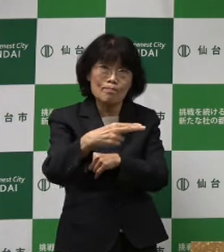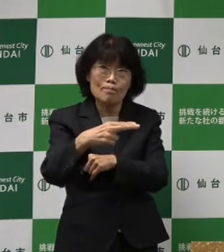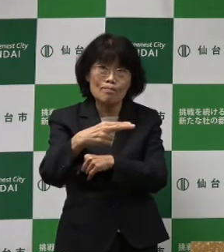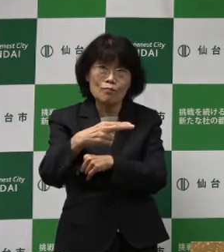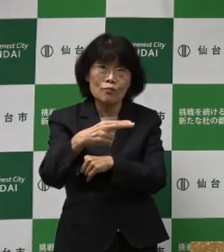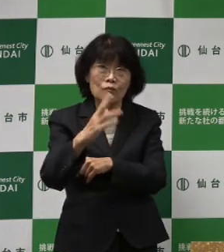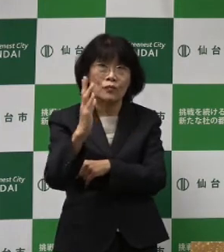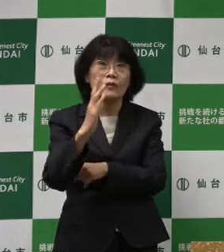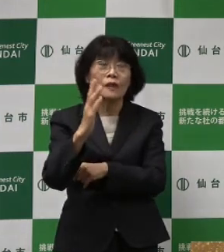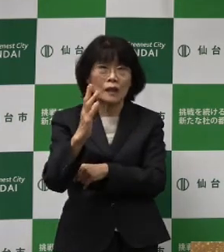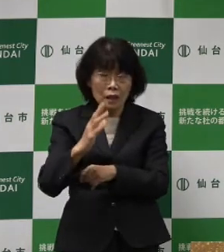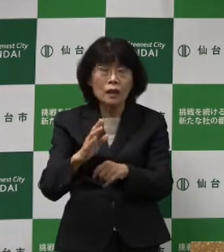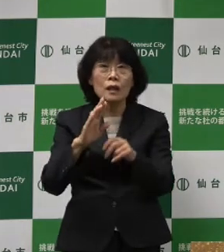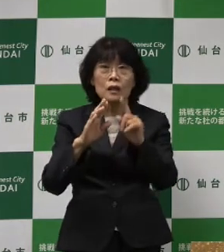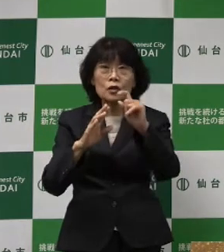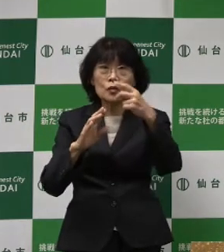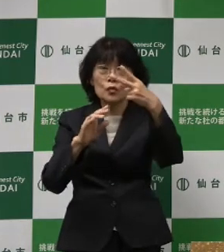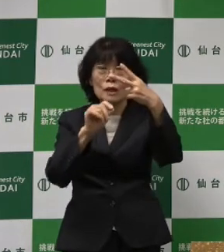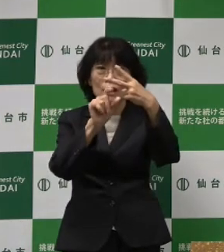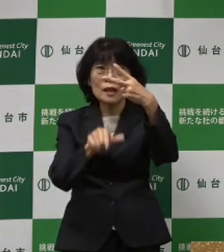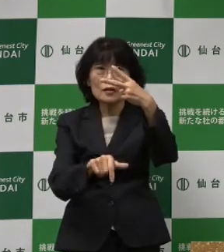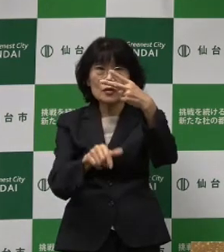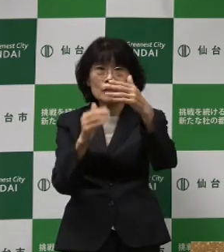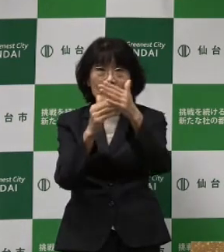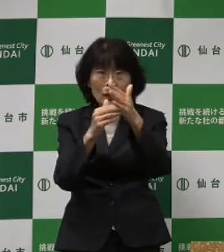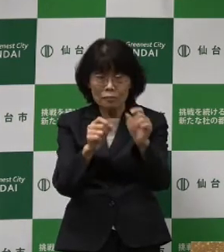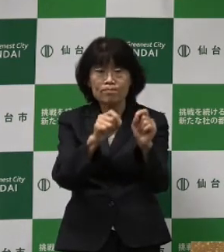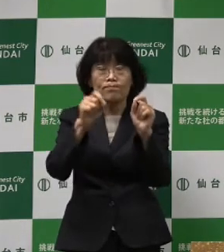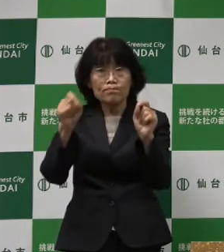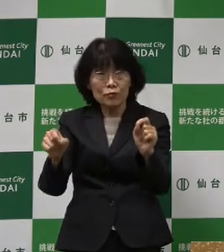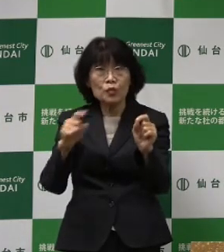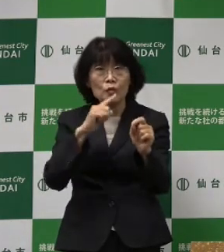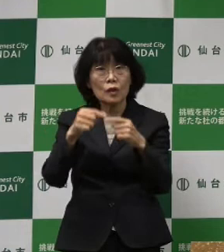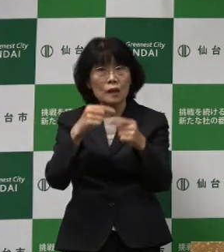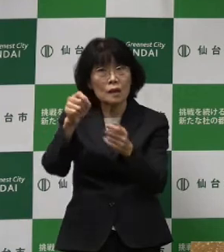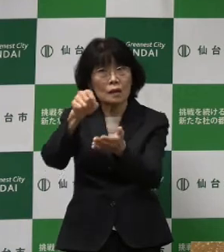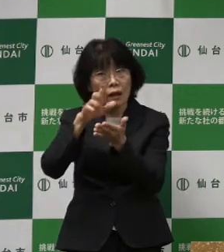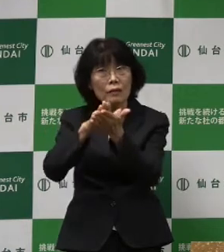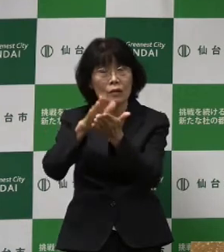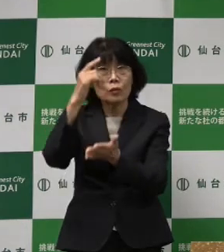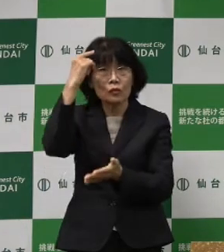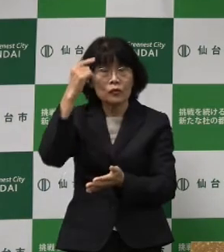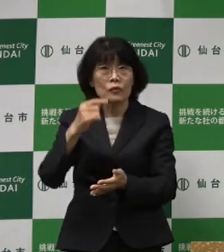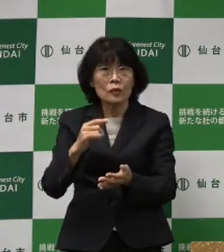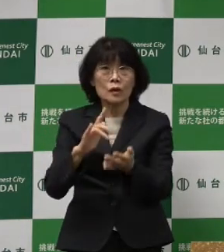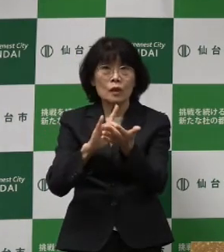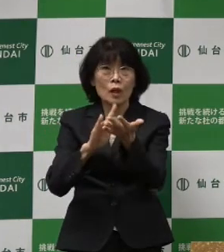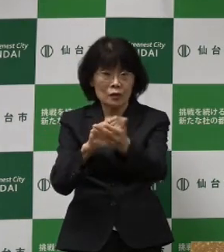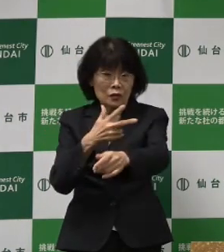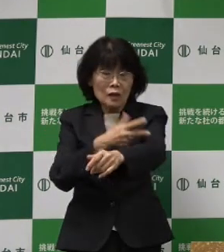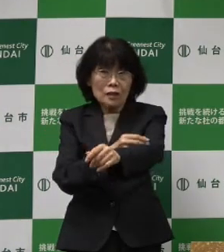回ただ12月もできますということにしたと思うんですが、まあ、ワクチン接種率もか